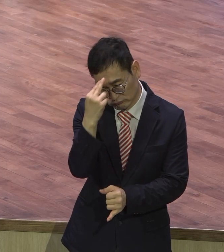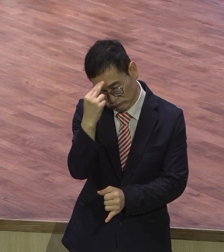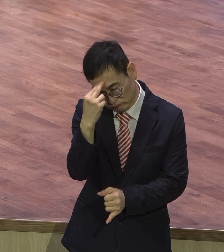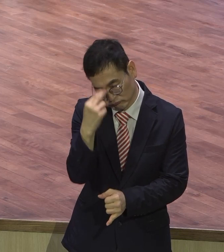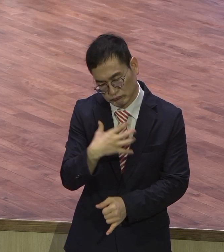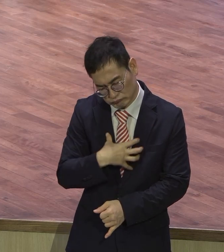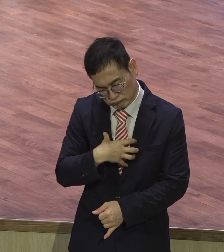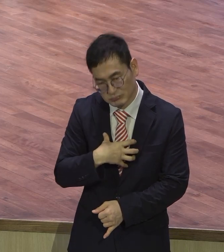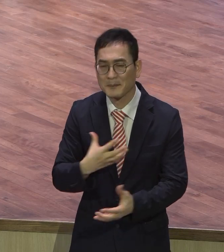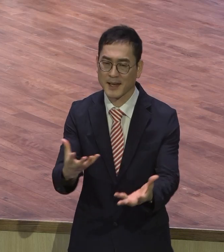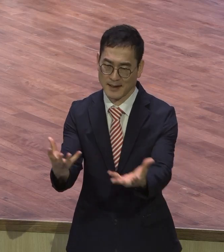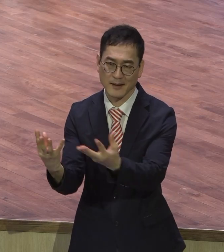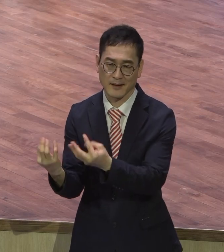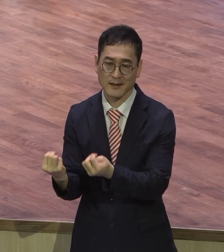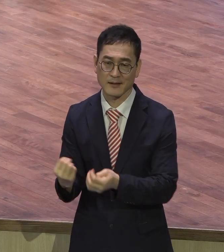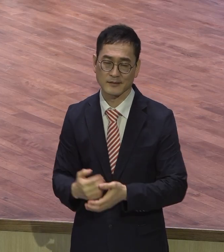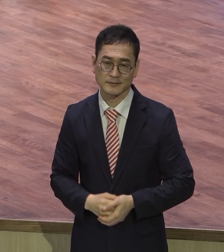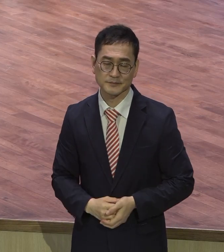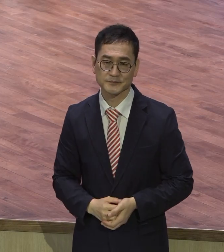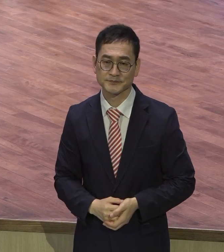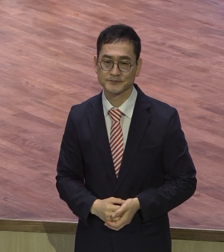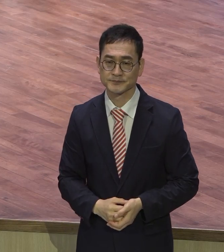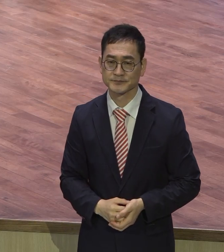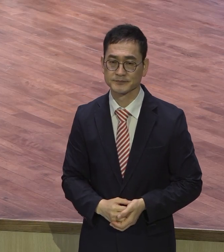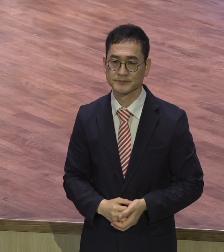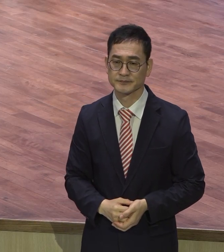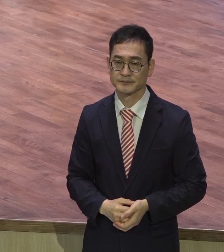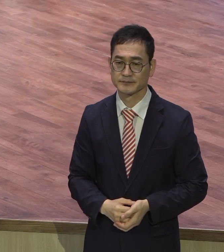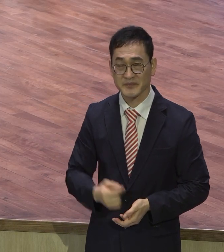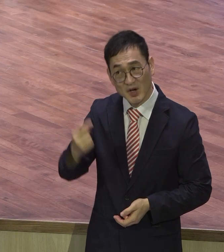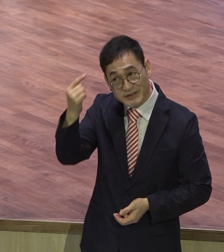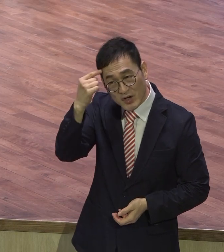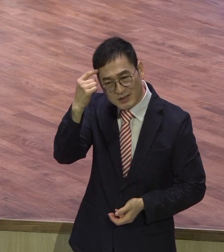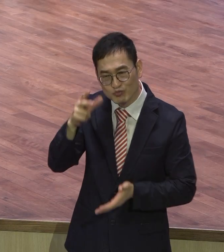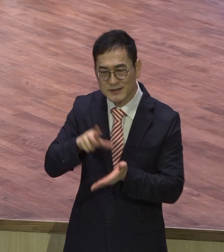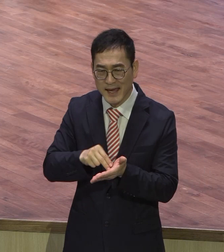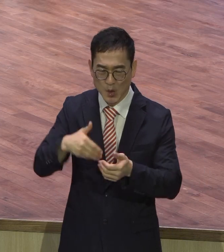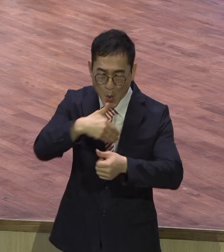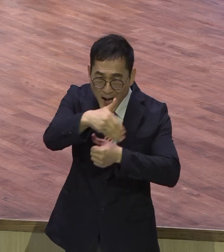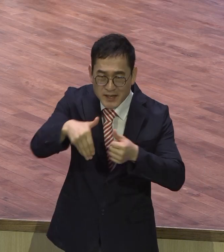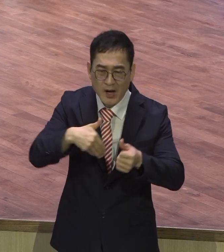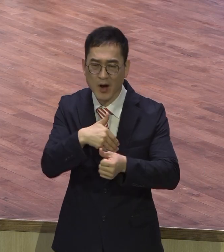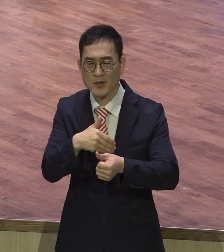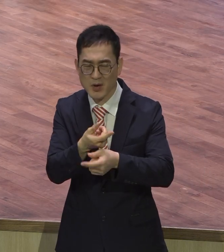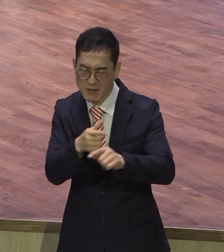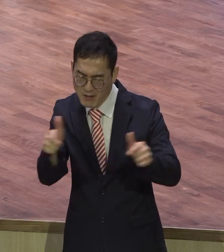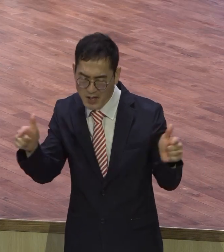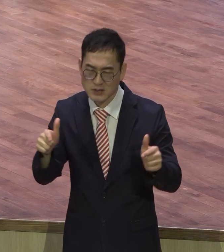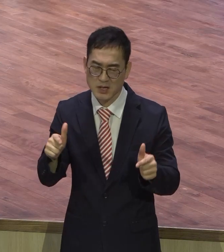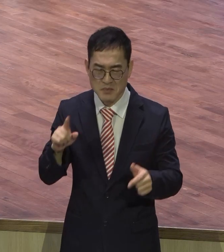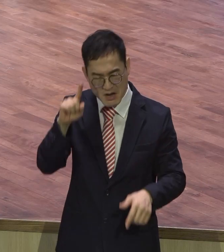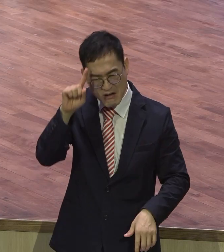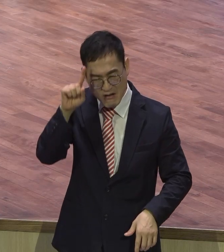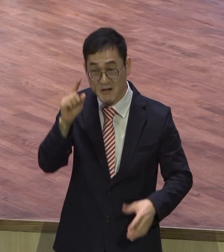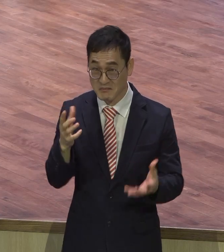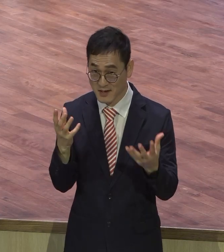얼음을 당할 뿐만 아니라 여러 가지 정신적으로 환경적으로 행동이 제약되다 보니까